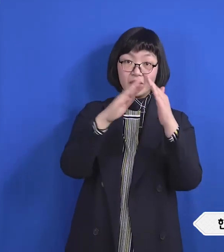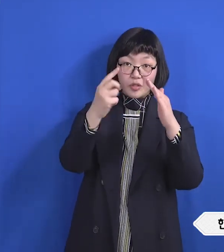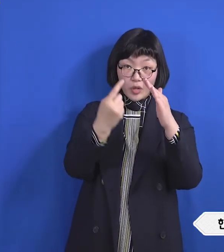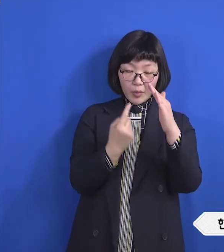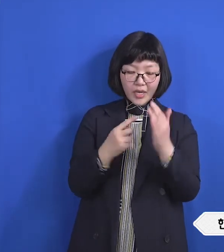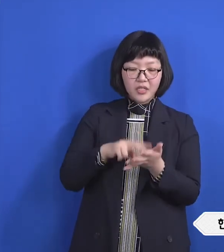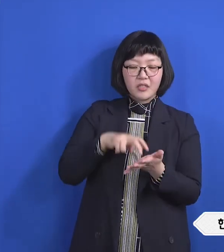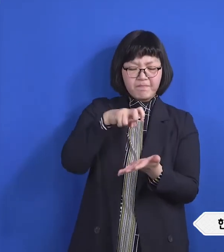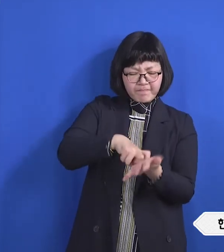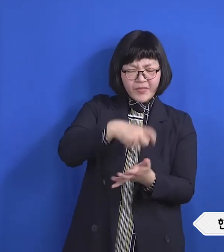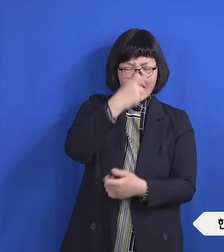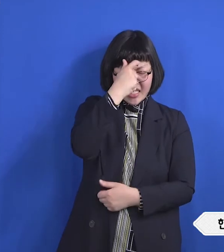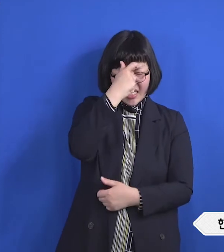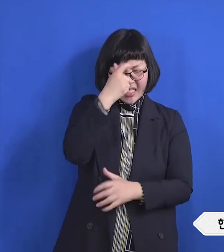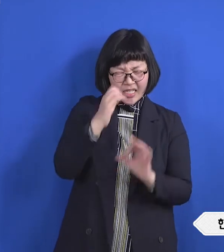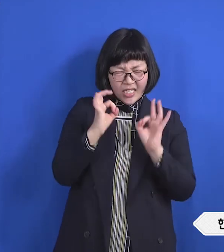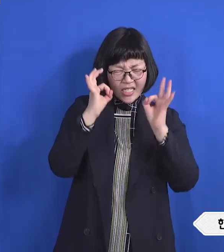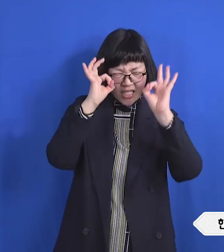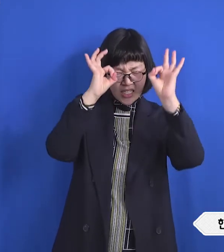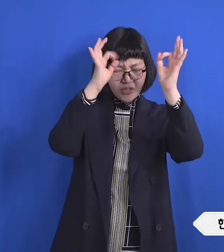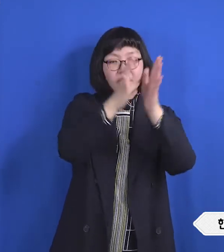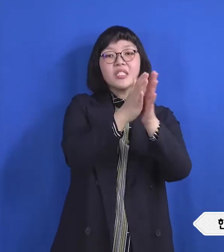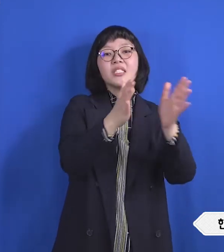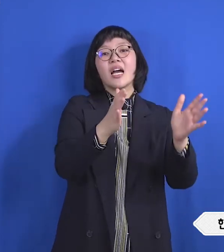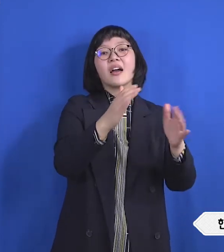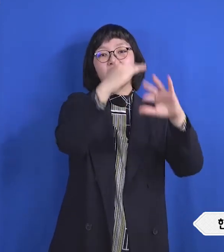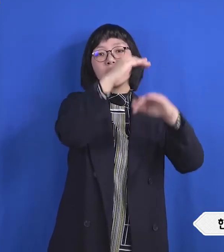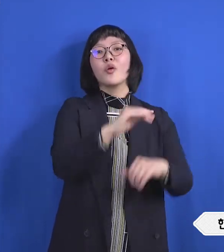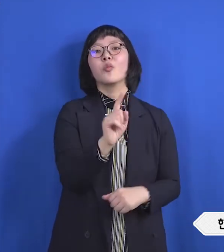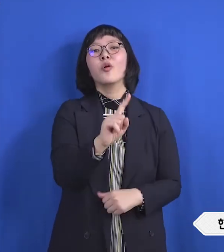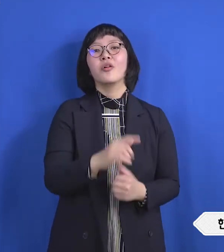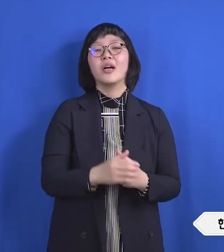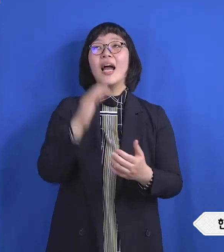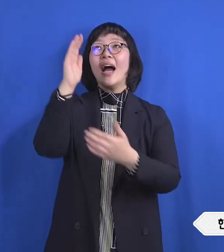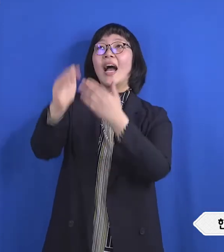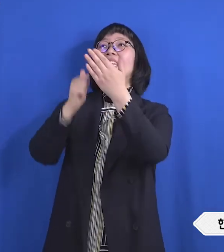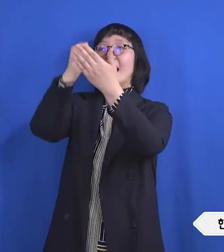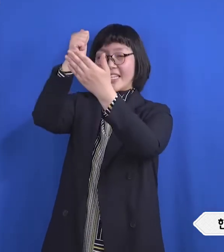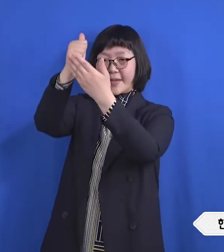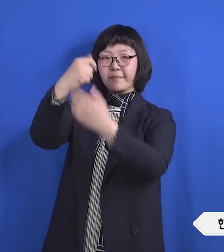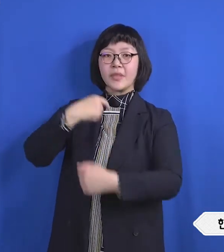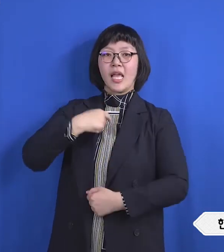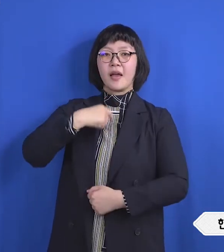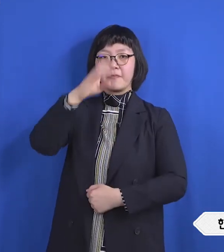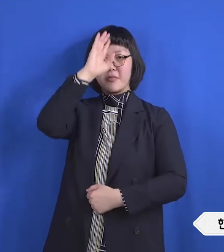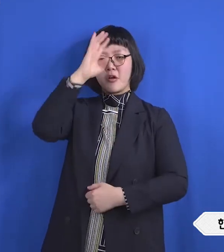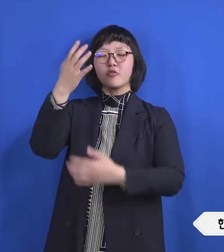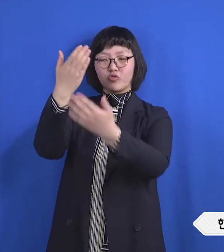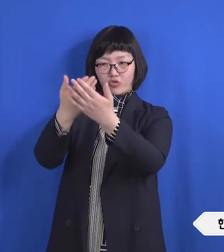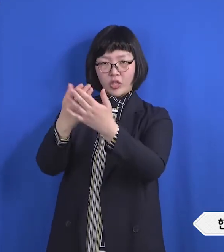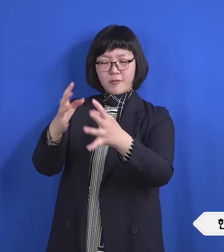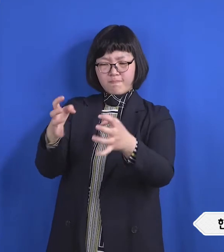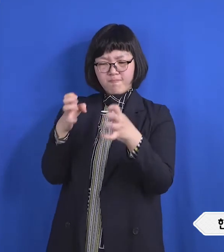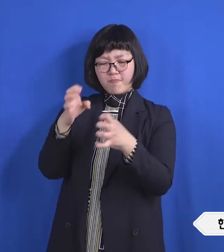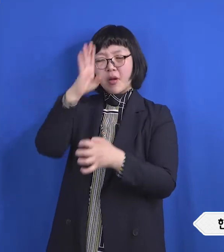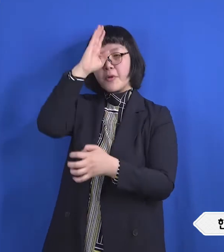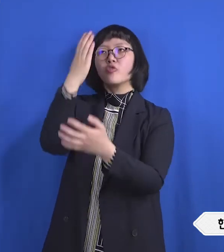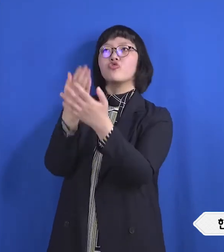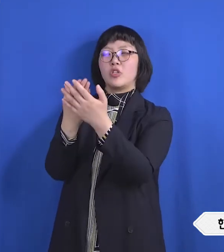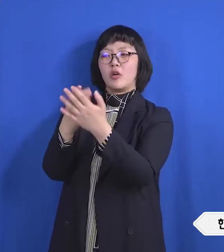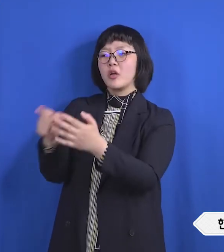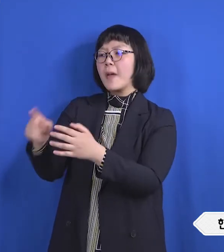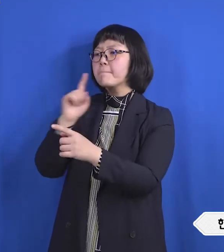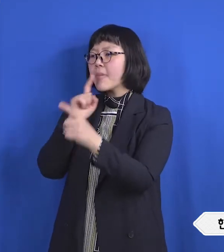무릎을 꿇고 하나님께 간절히 기도했습니다. 하나님, 저에게 나병을 주십시오. 저들의 말이 옳지